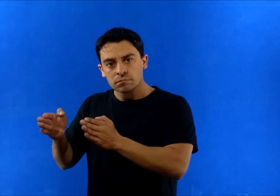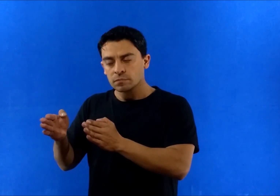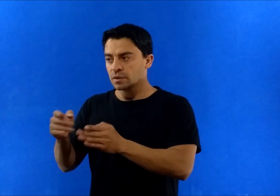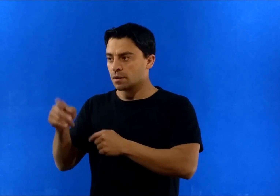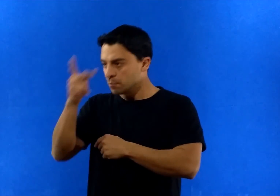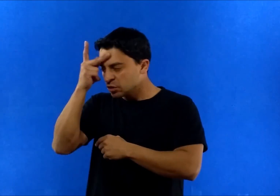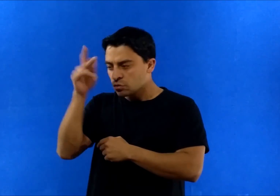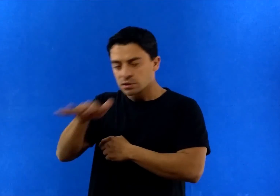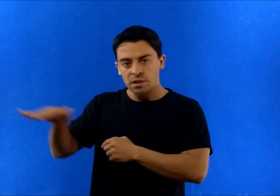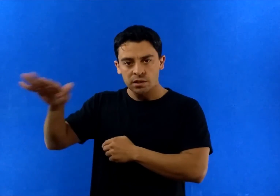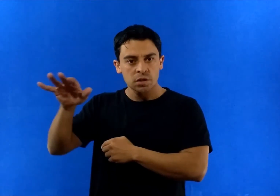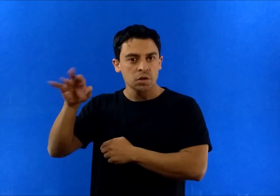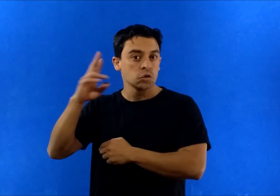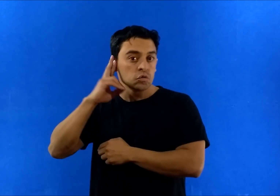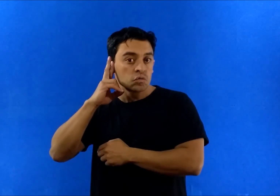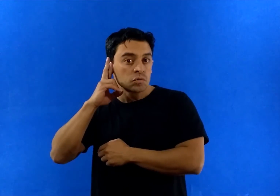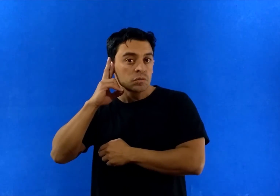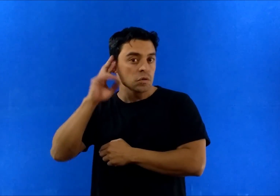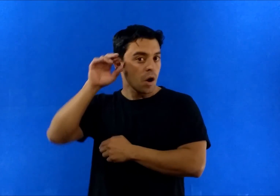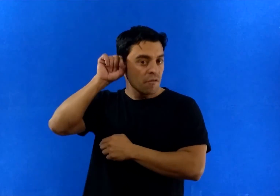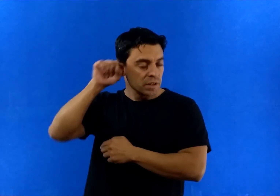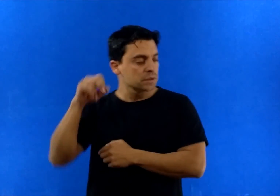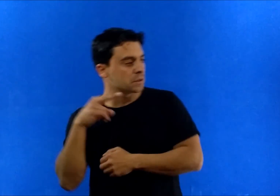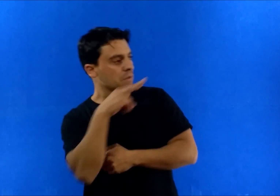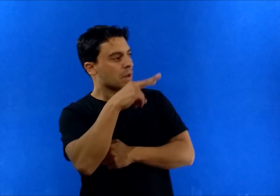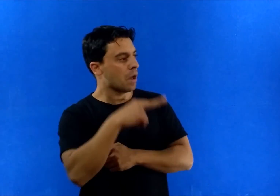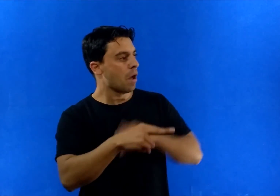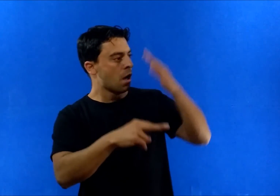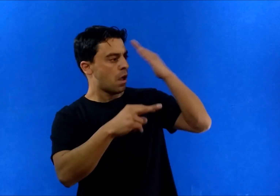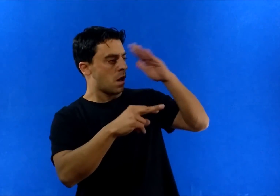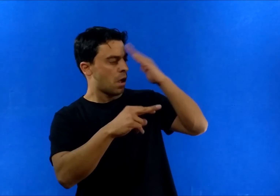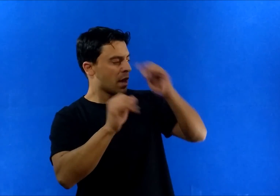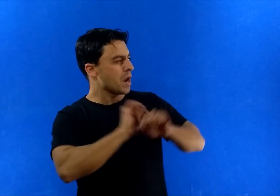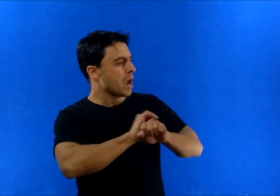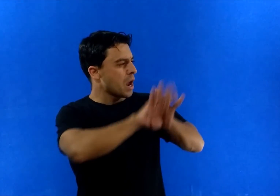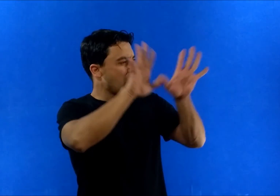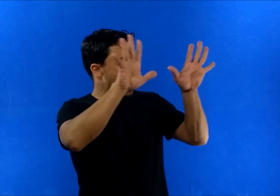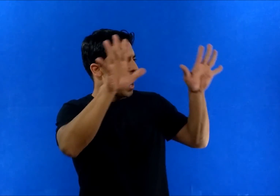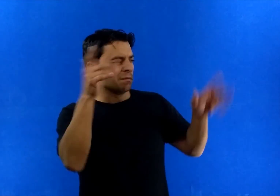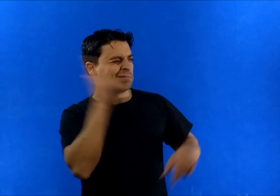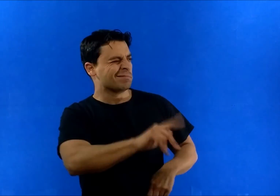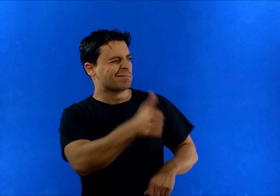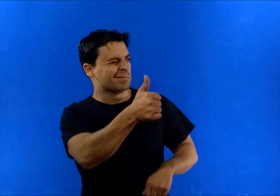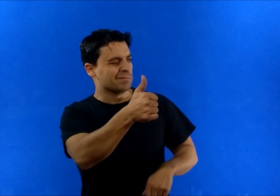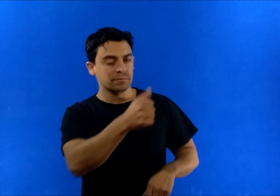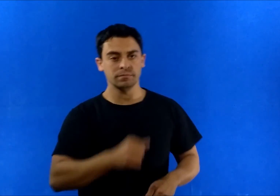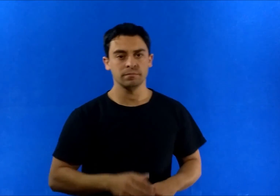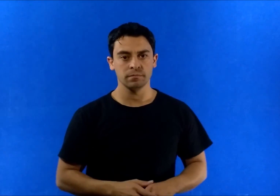organização, sua ordem? As pessoas, os surdos e o ouvinte vão ver e vão conseguir entender